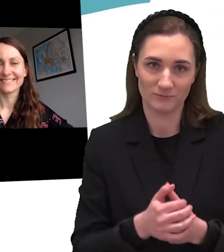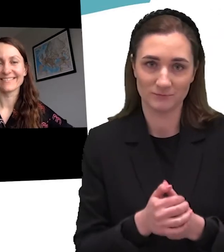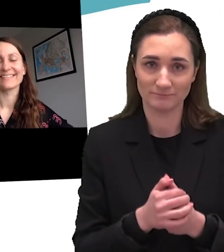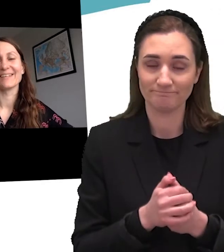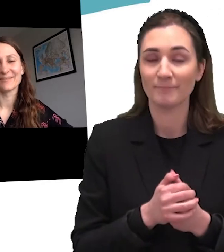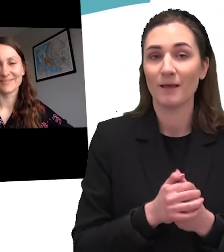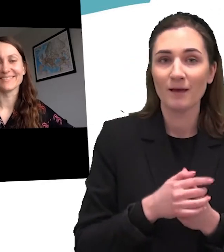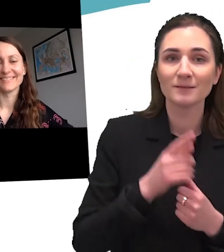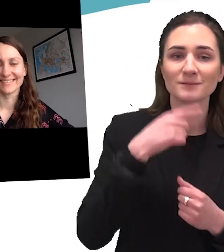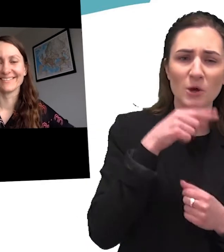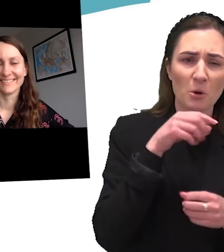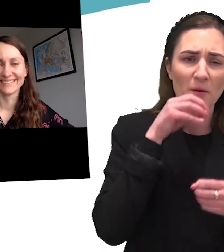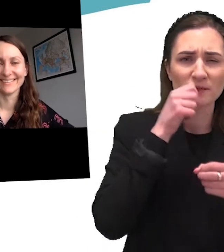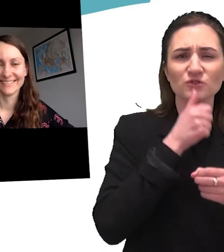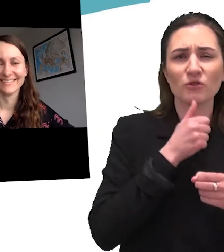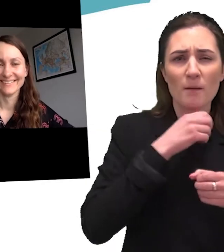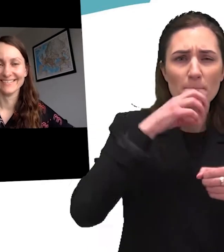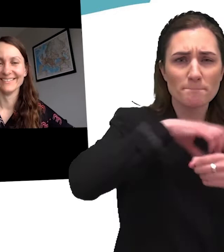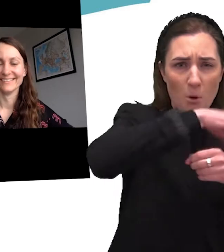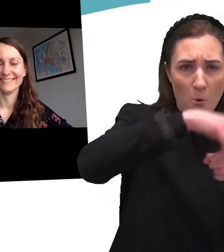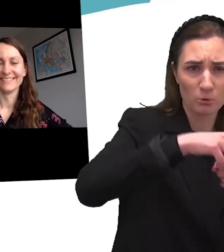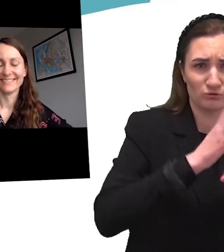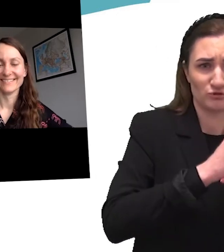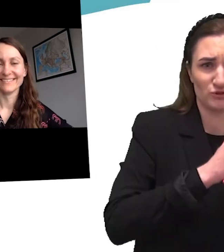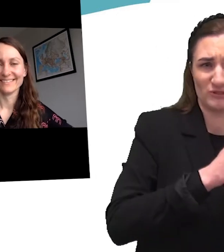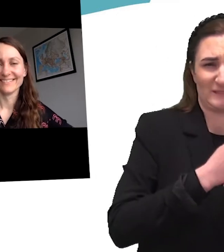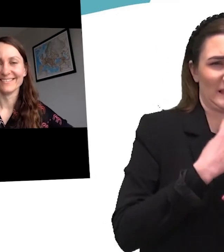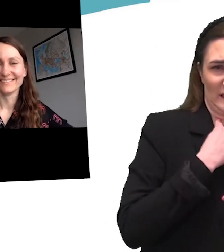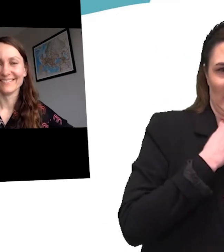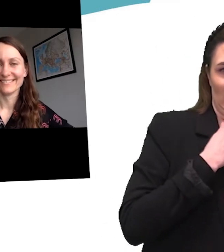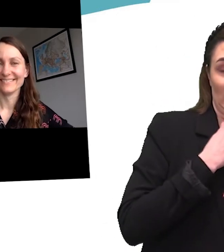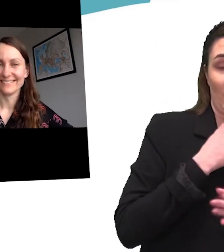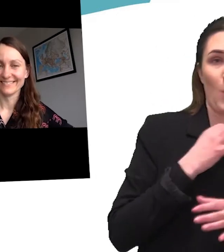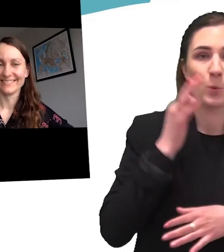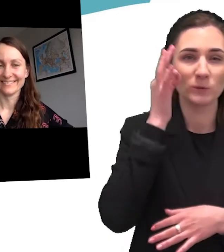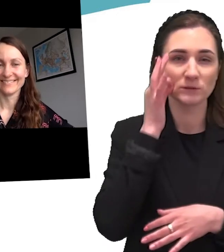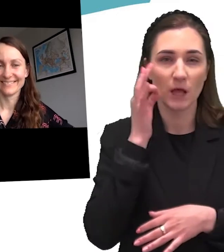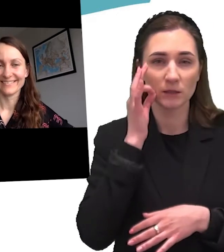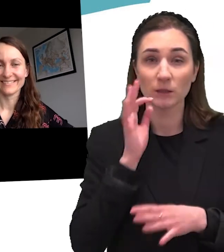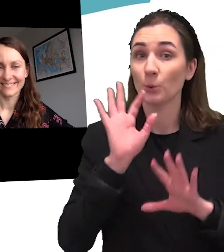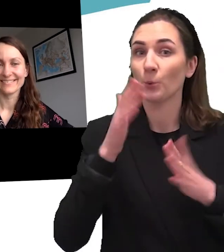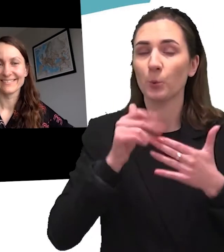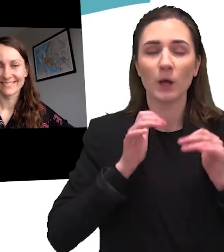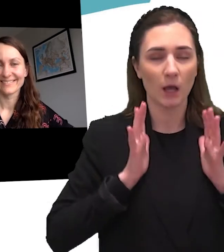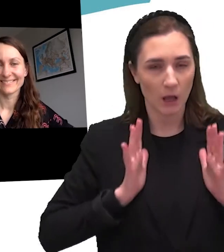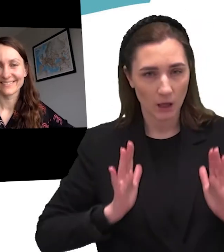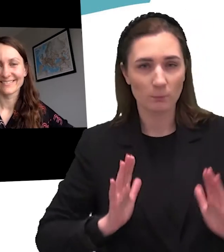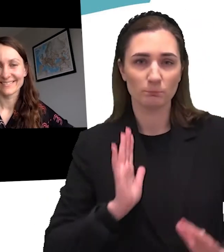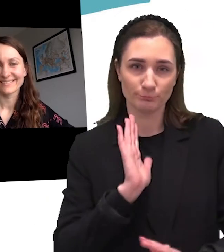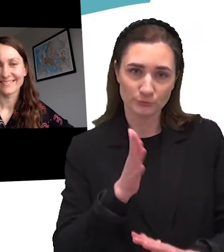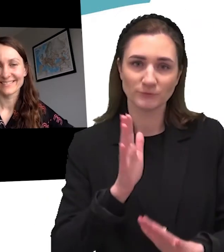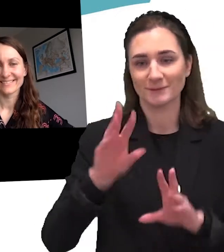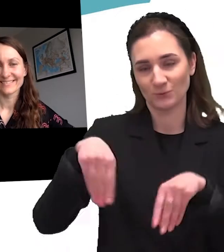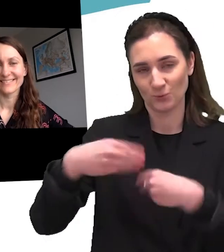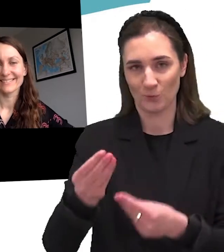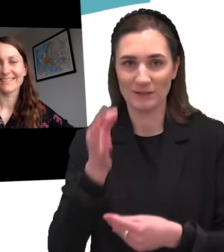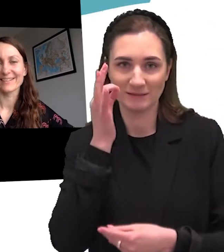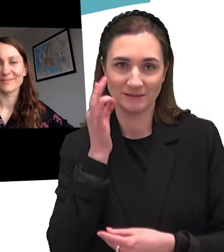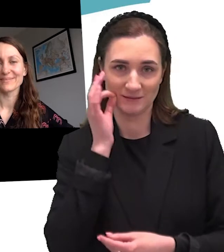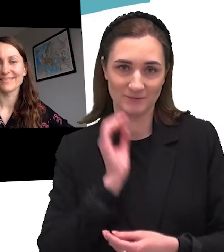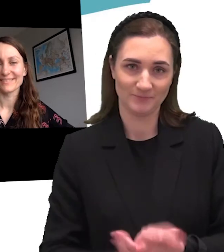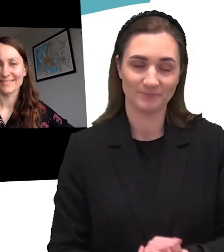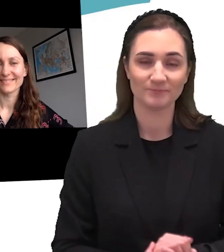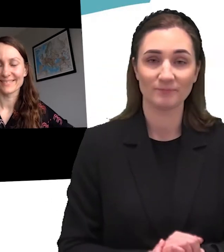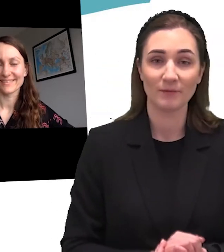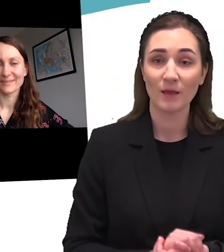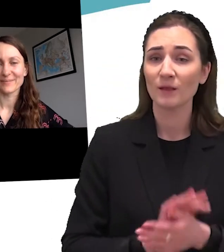saldainį. Taip. Ir mes tada sakom, kad tas brokolis yra fui, fui, fui, o saldainis jau labai iškentiesi ir taip.